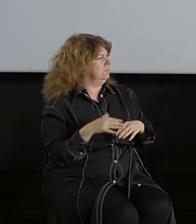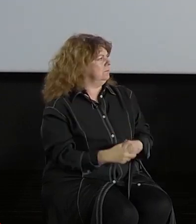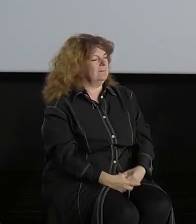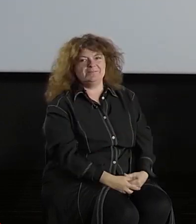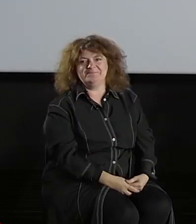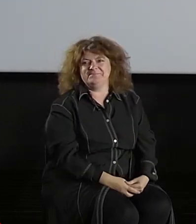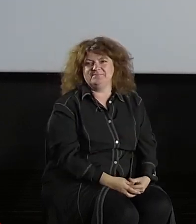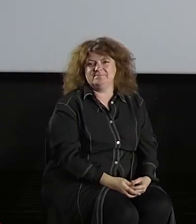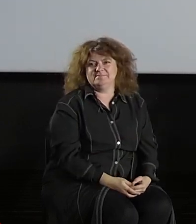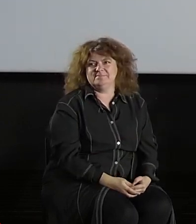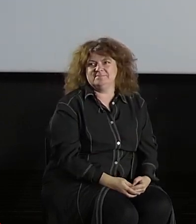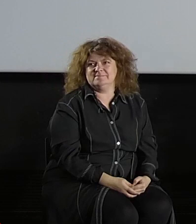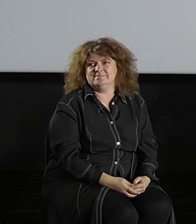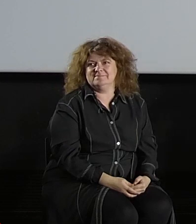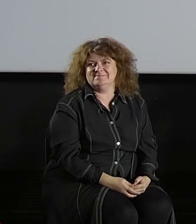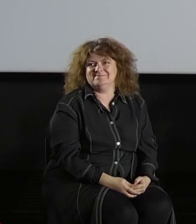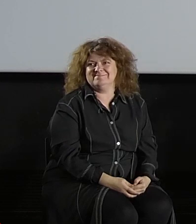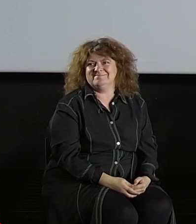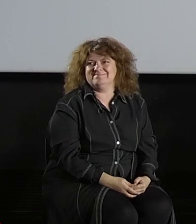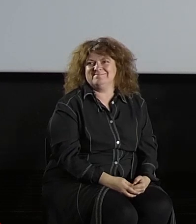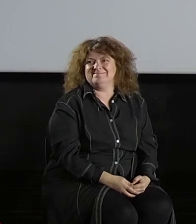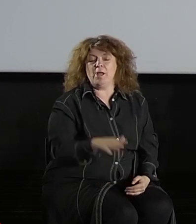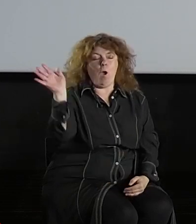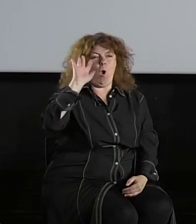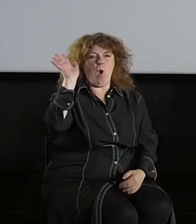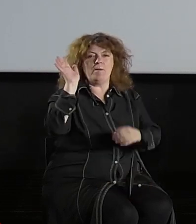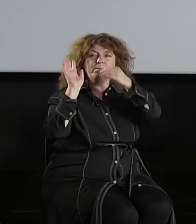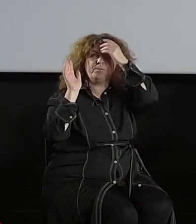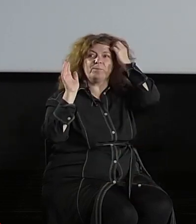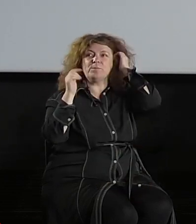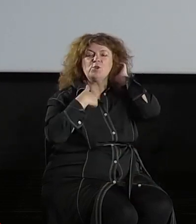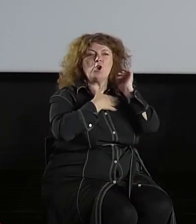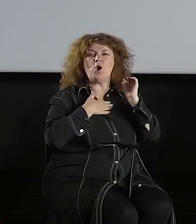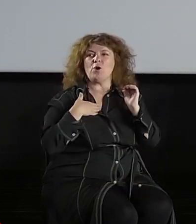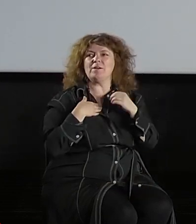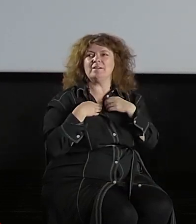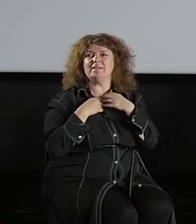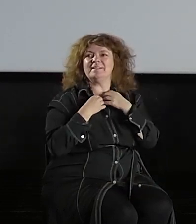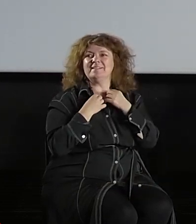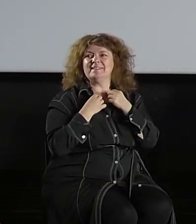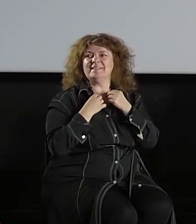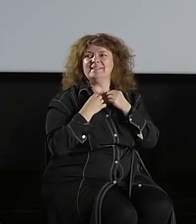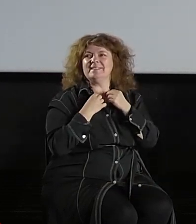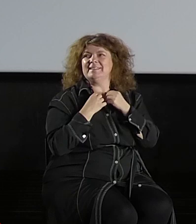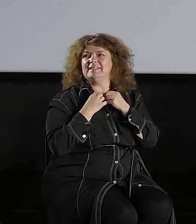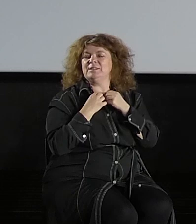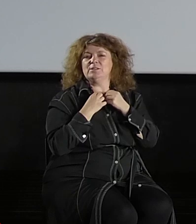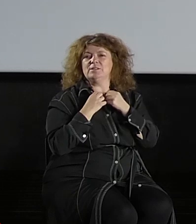muchísimo Hola hola qué tal yo quería Ay perdón vale quería preguntar